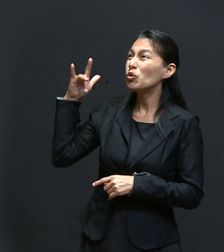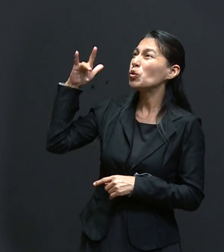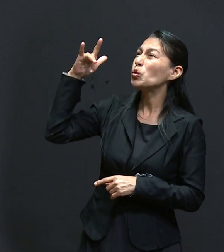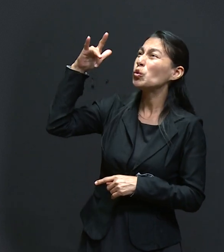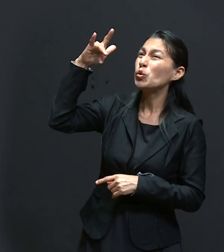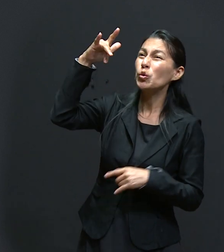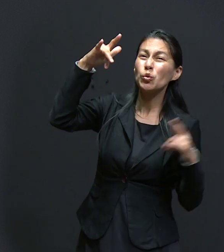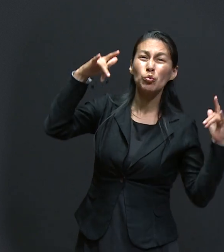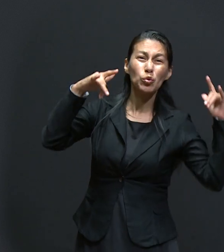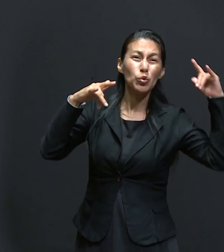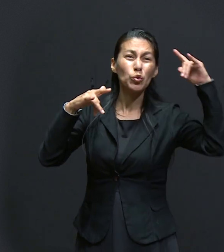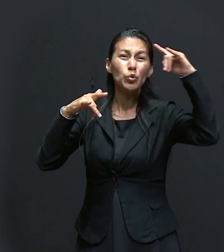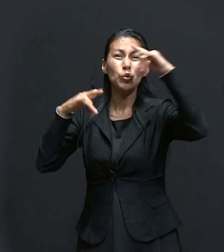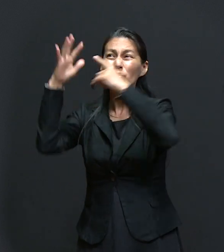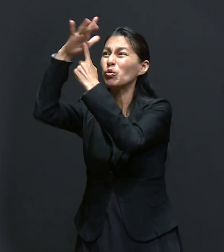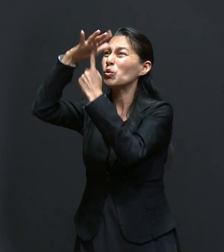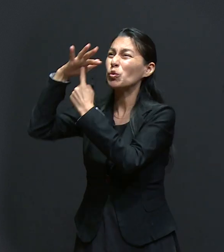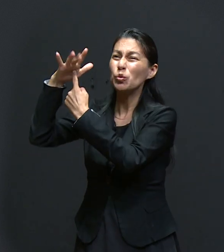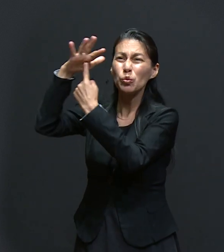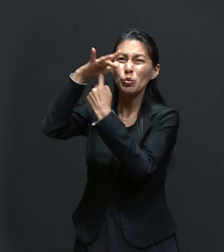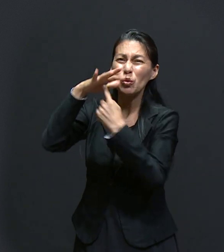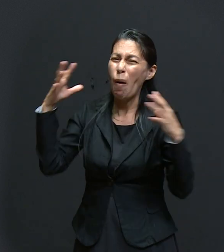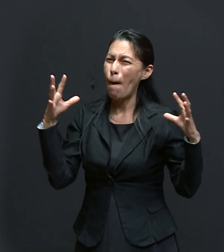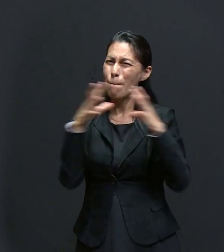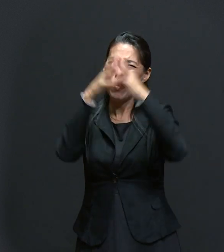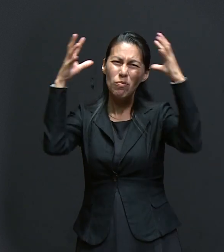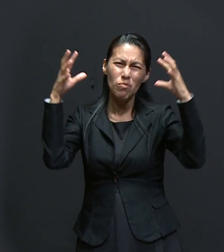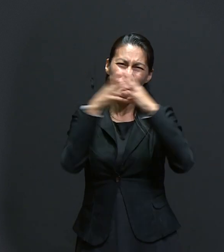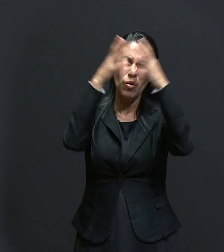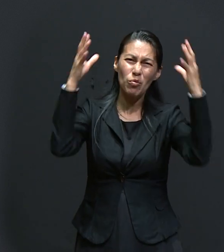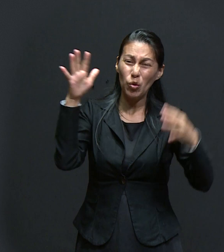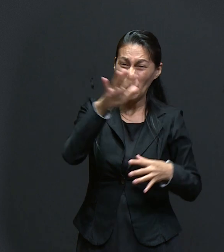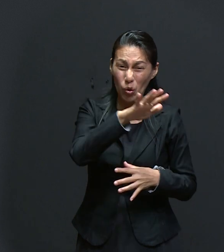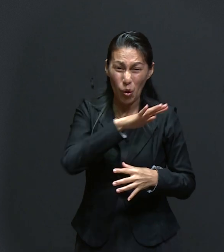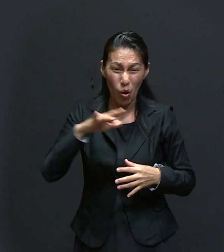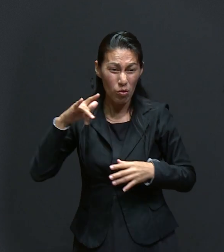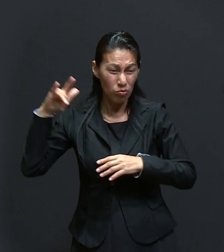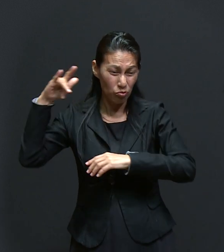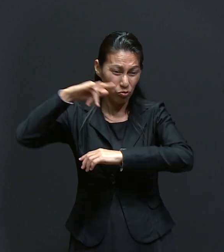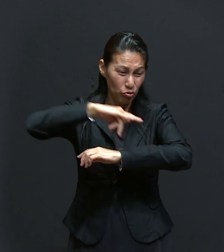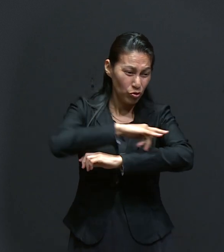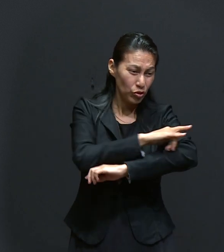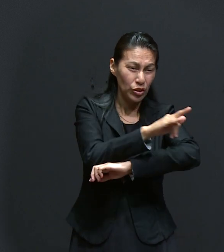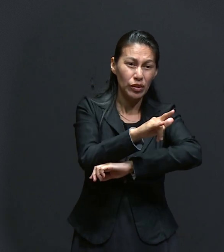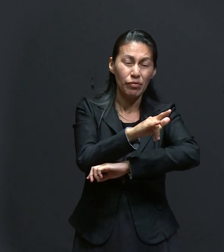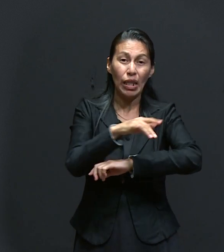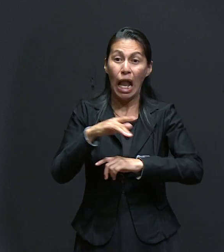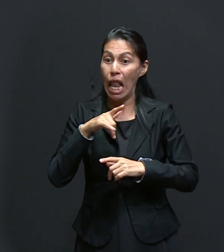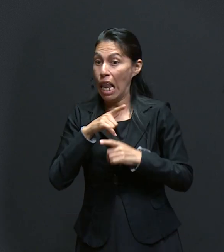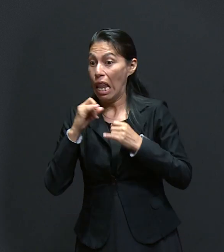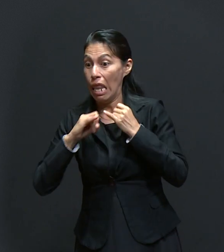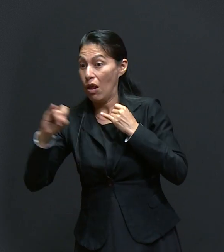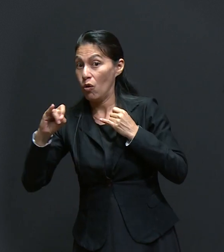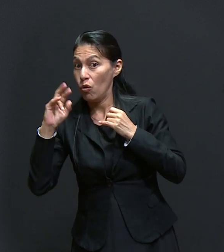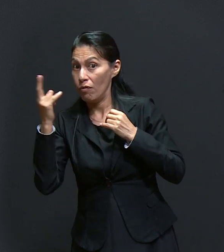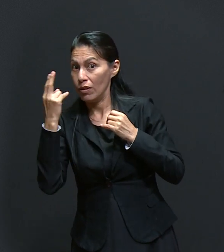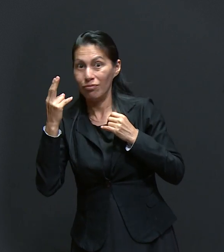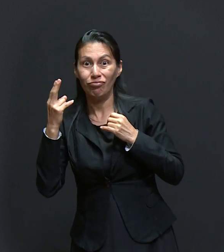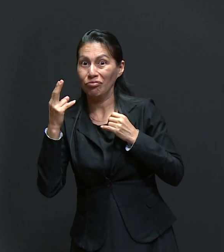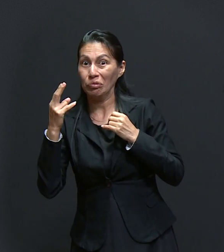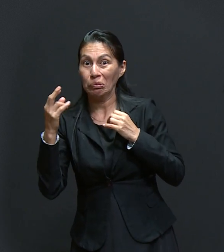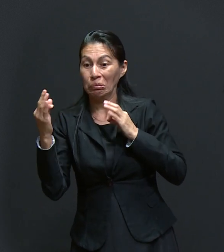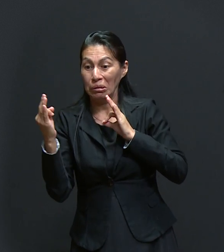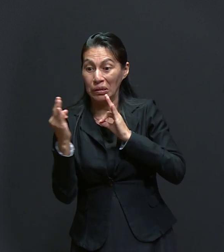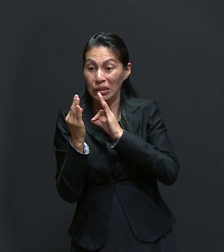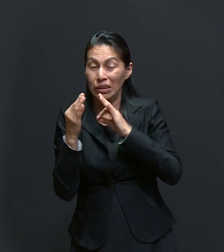un ataque aéreo donde helicópteros y aviones militares de enemigos bombardearon y atacaron el aeropuerto que no está muy lejos de